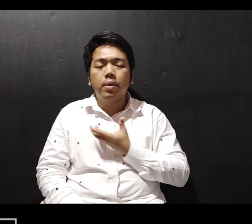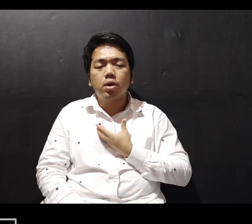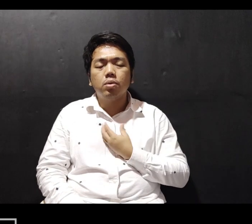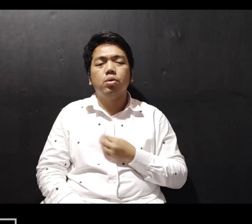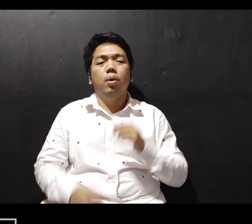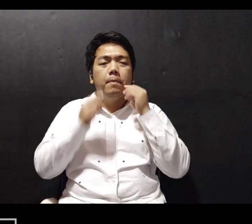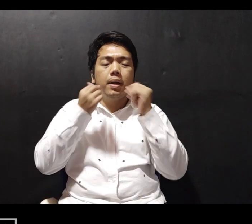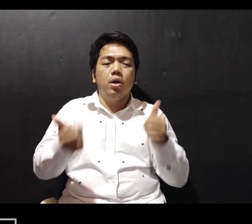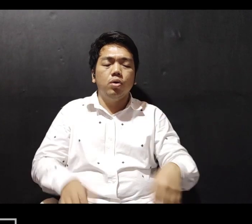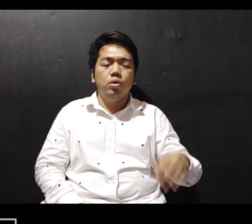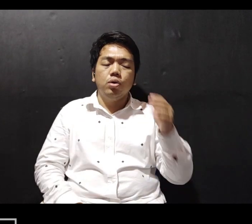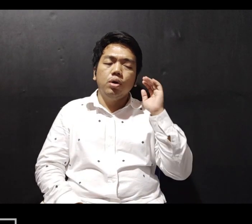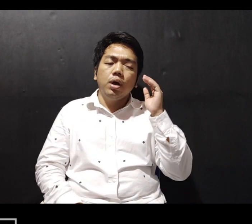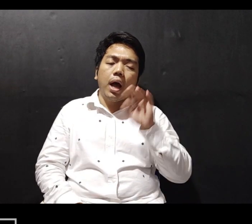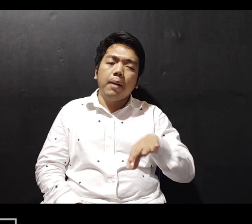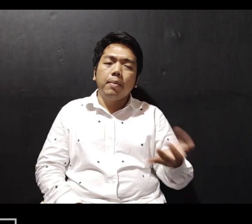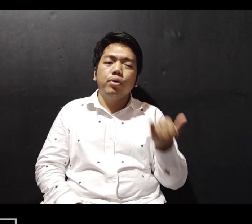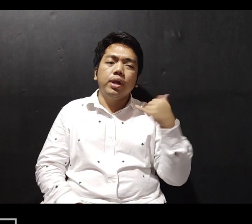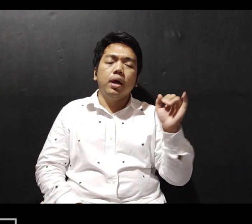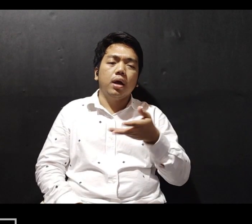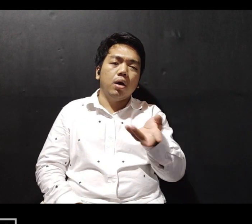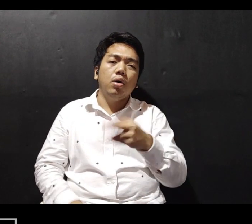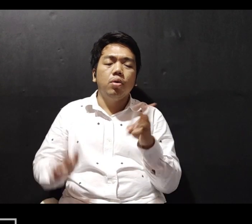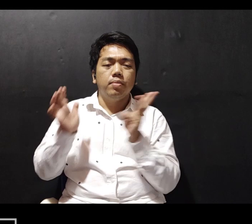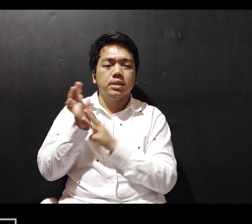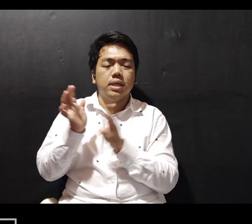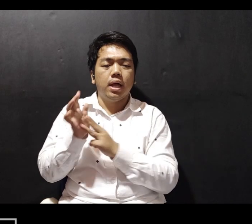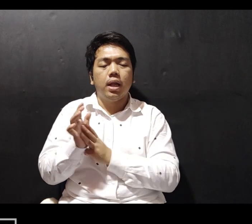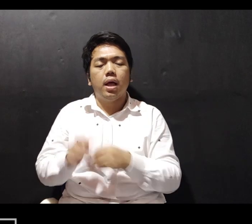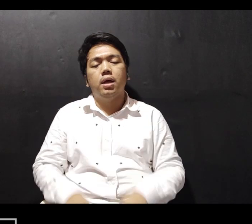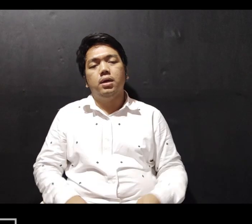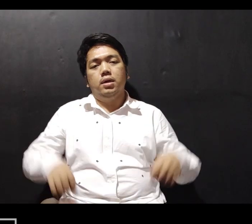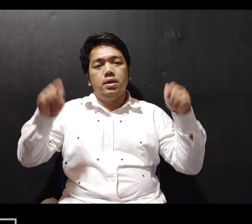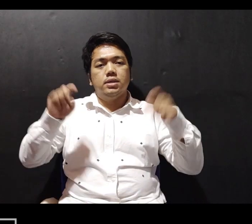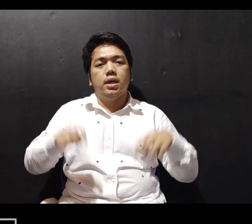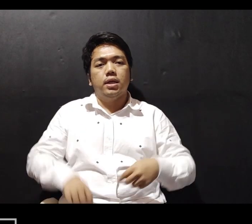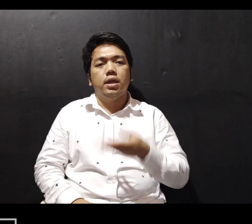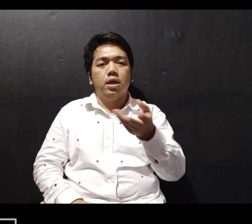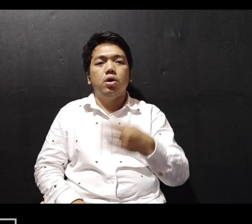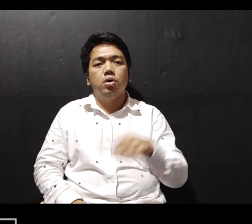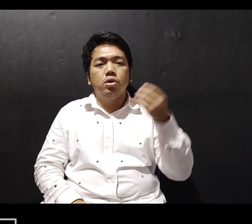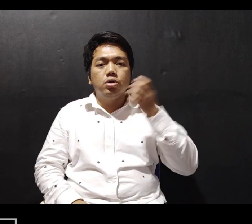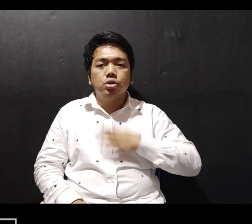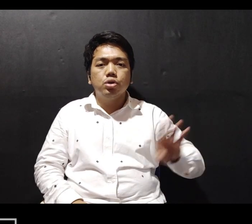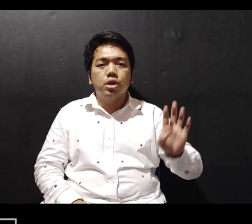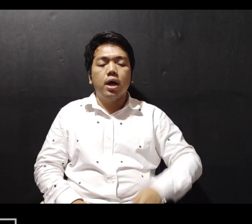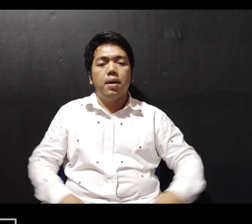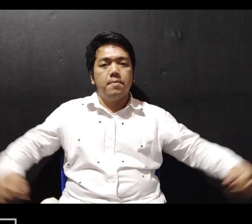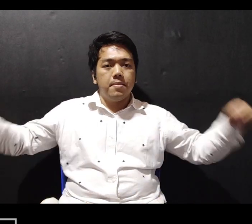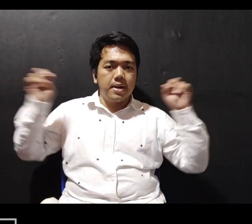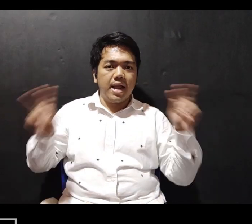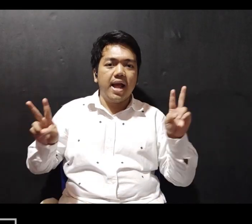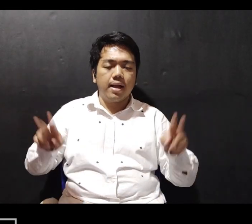engkau doakan. Apapun yang engkau hadapi saat ini, engkau sudah menang di dalam nama Yesus. Dan